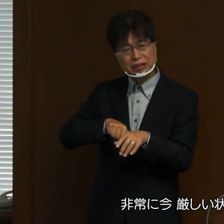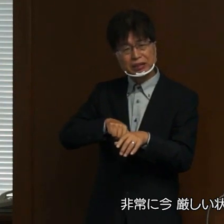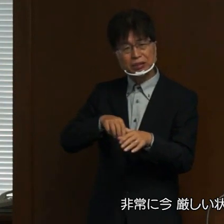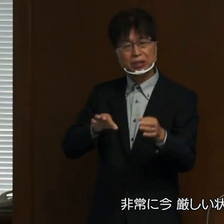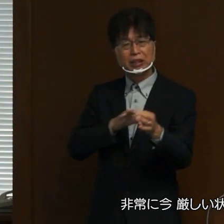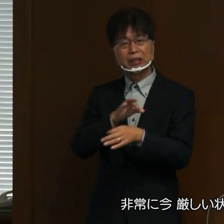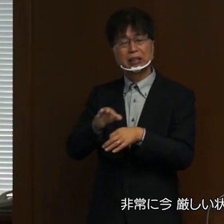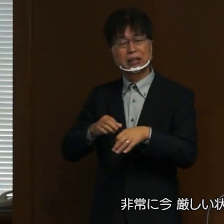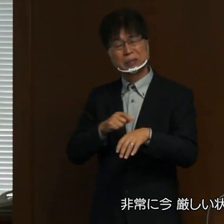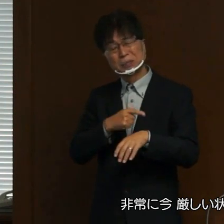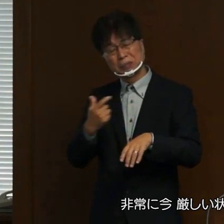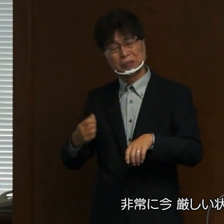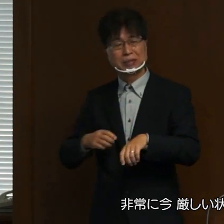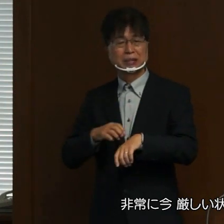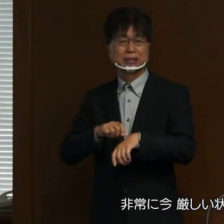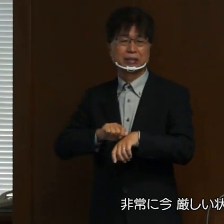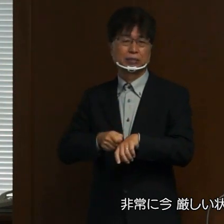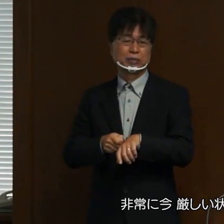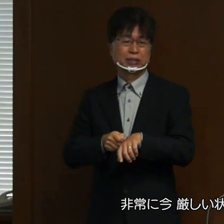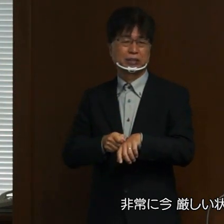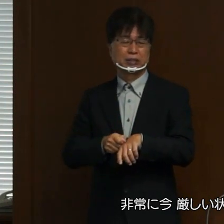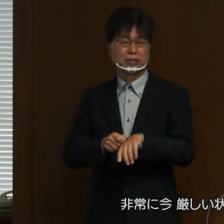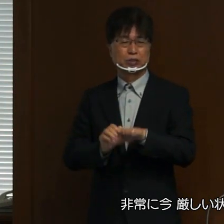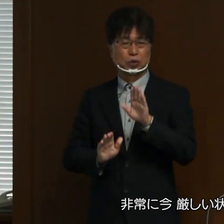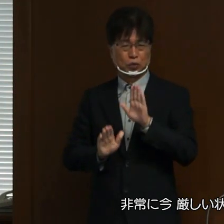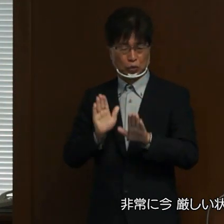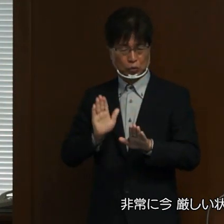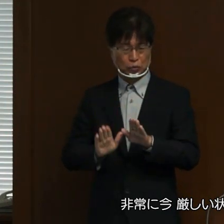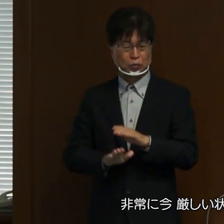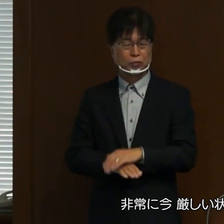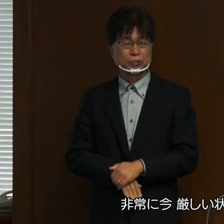だと思います。